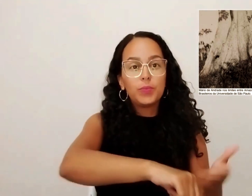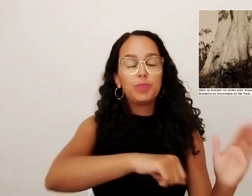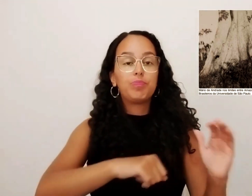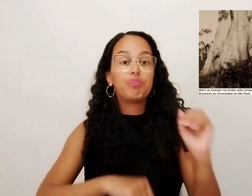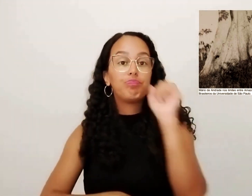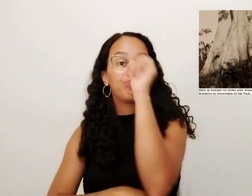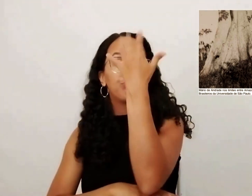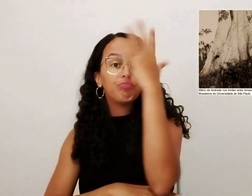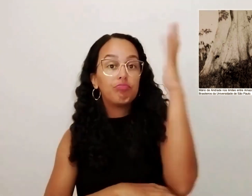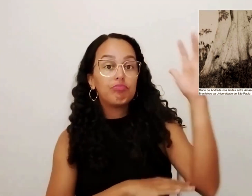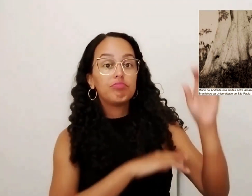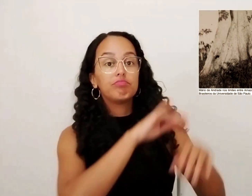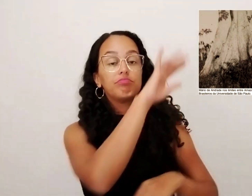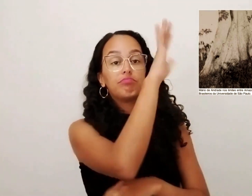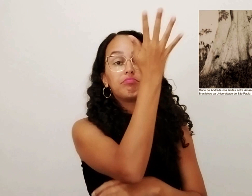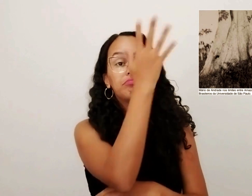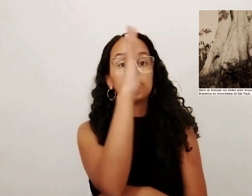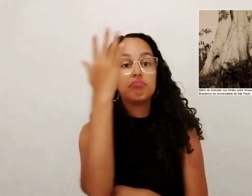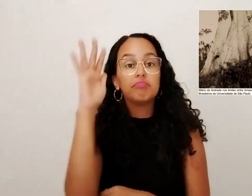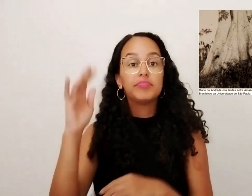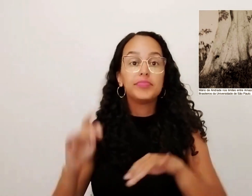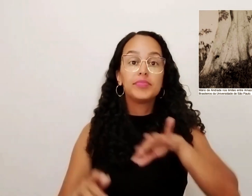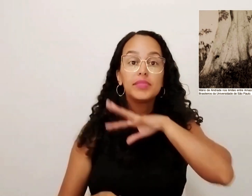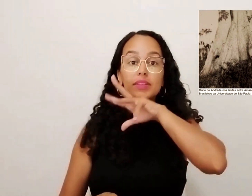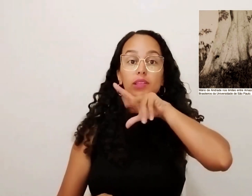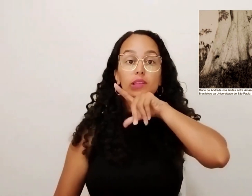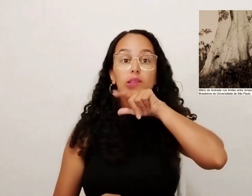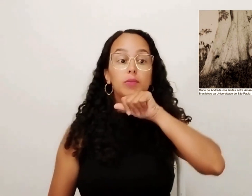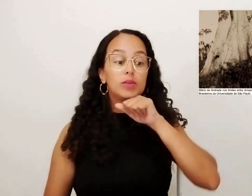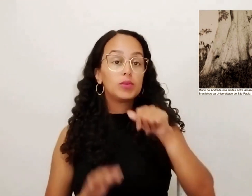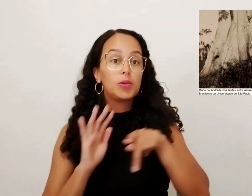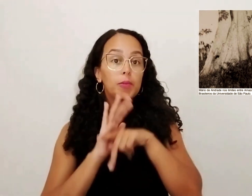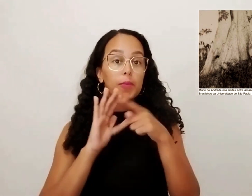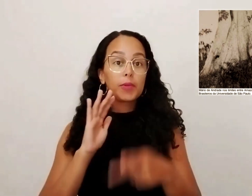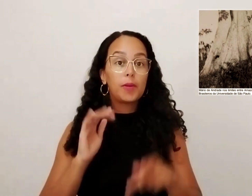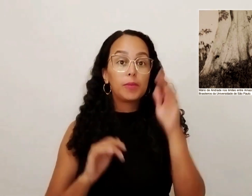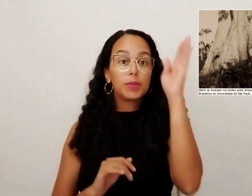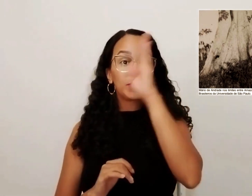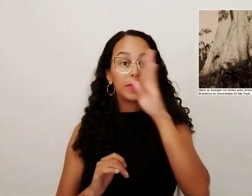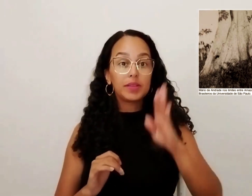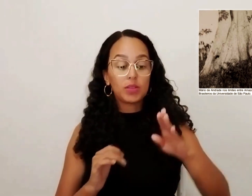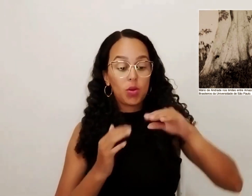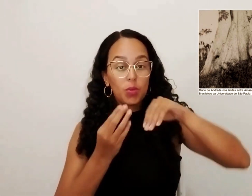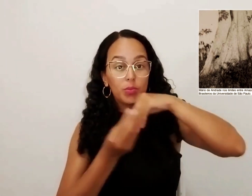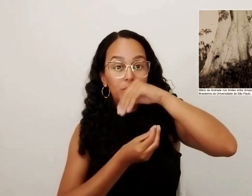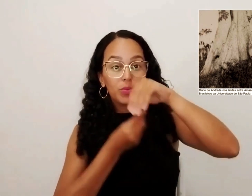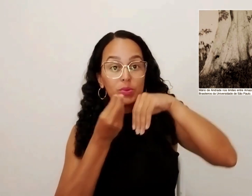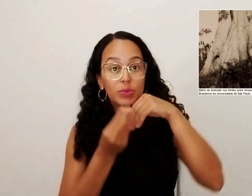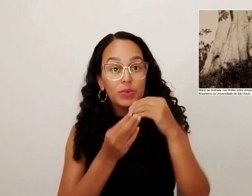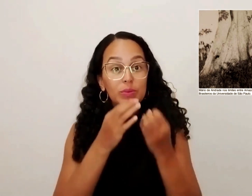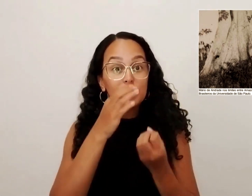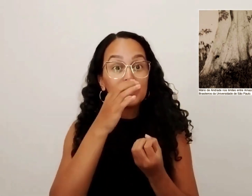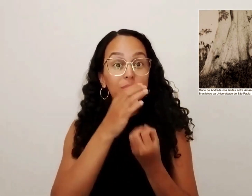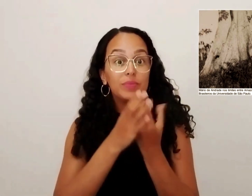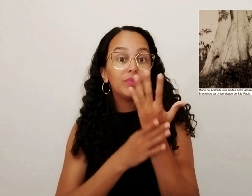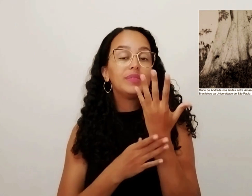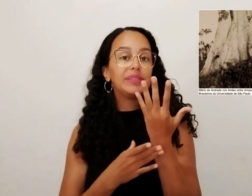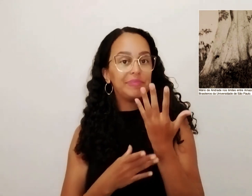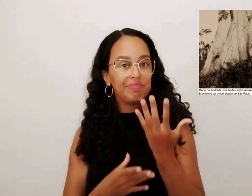A grande genialidade da obra foi conseguir unir esses muitos elementos em uma